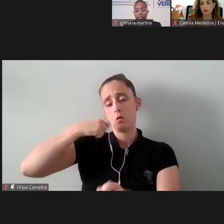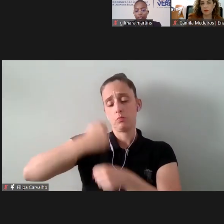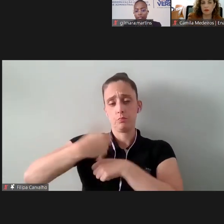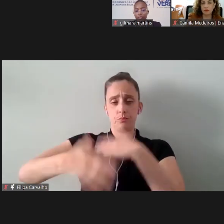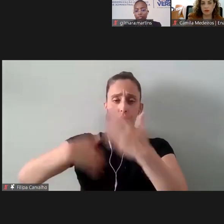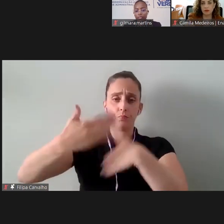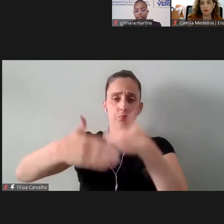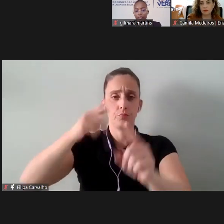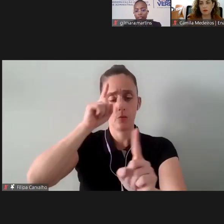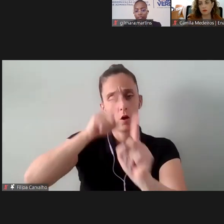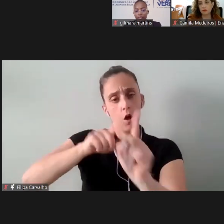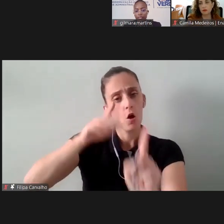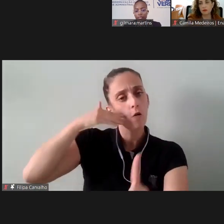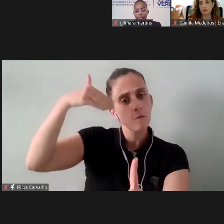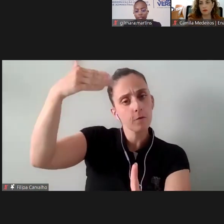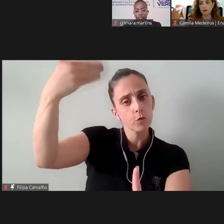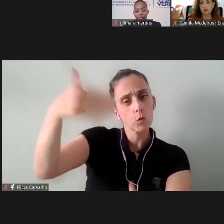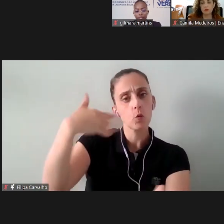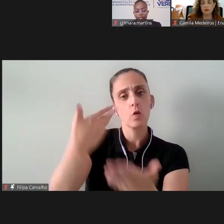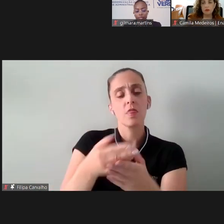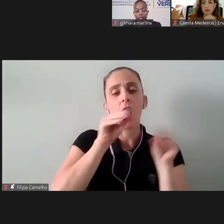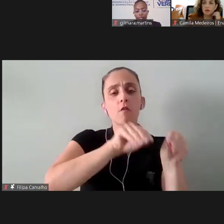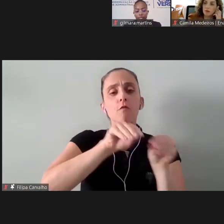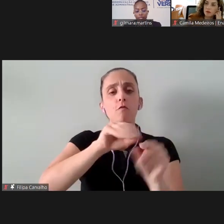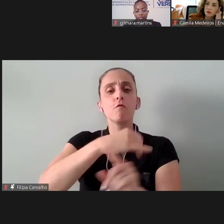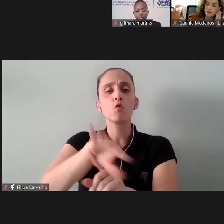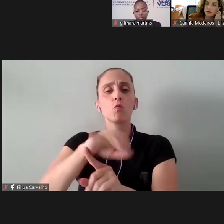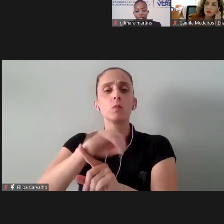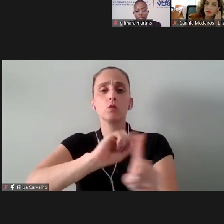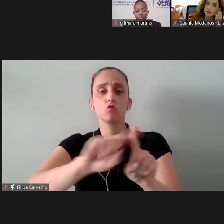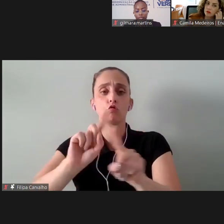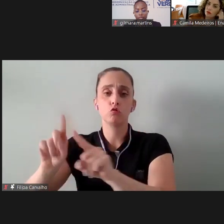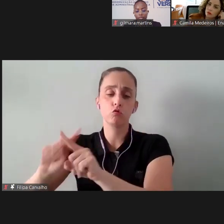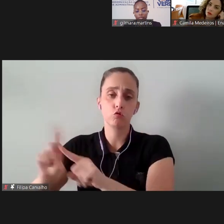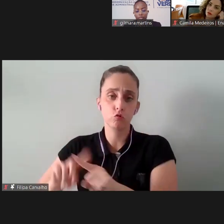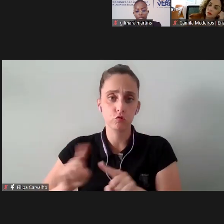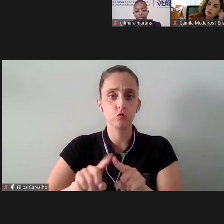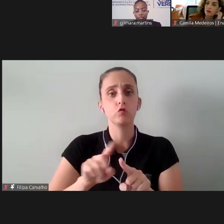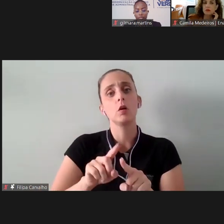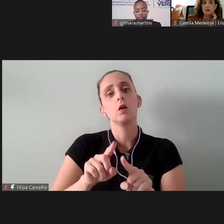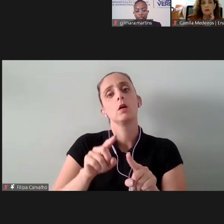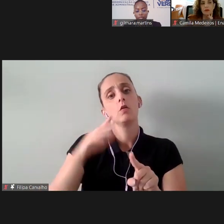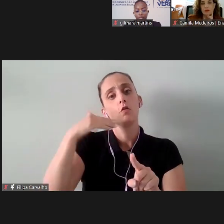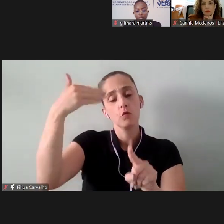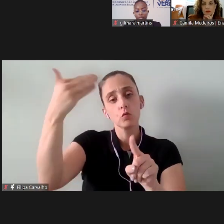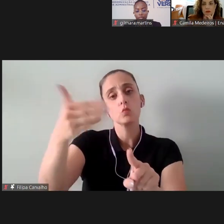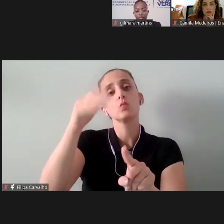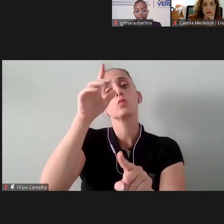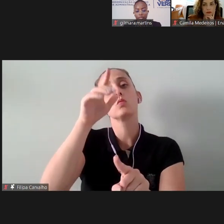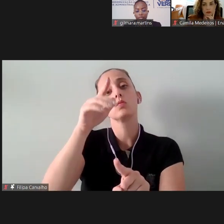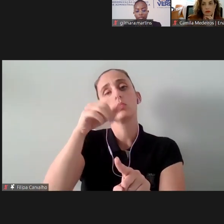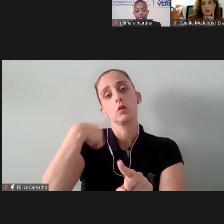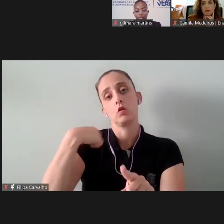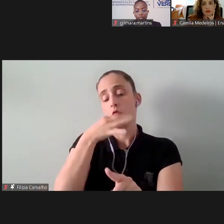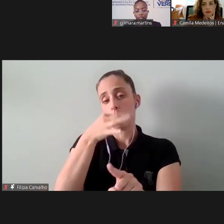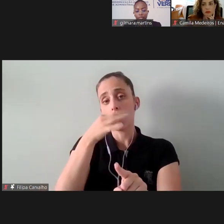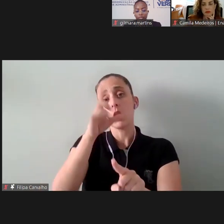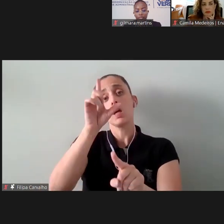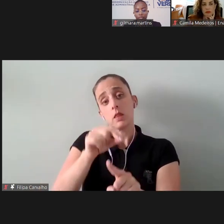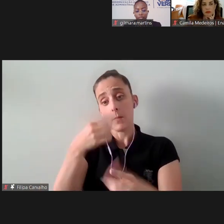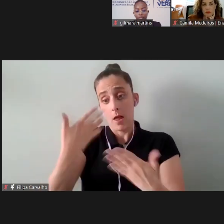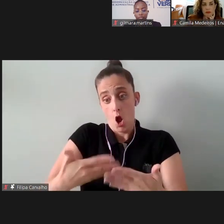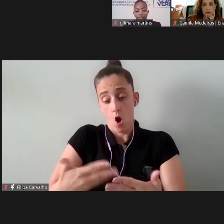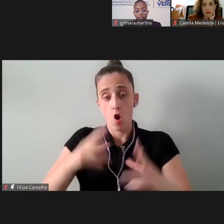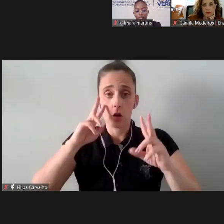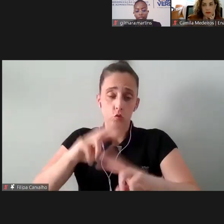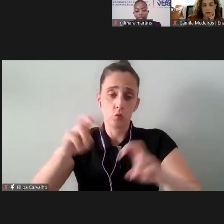para o futuro, quer na construção da oferta nos moldes que eu já descrevi, quer na construção da oferta dos moldes que ainda estamos a explorar e a